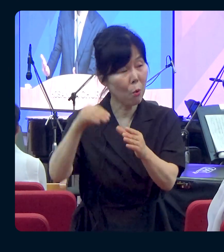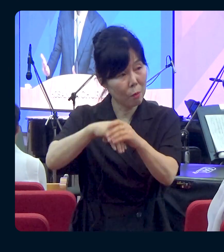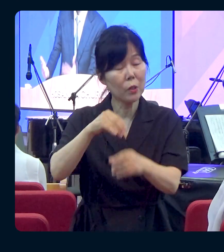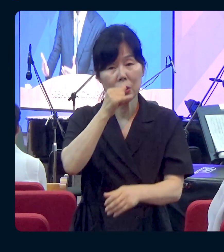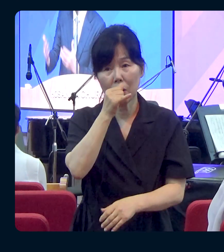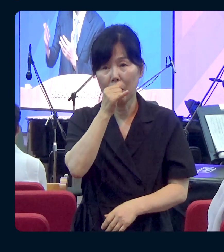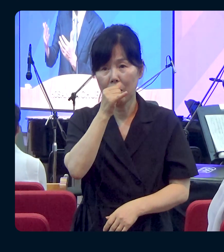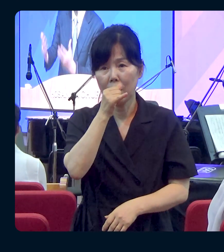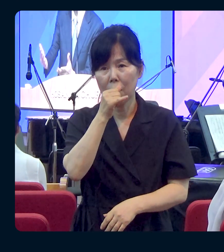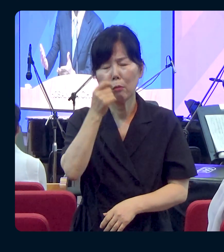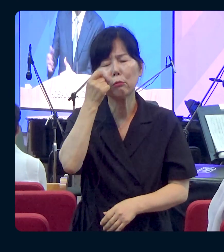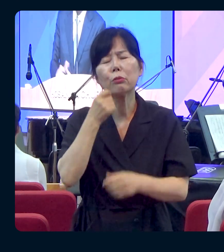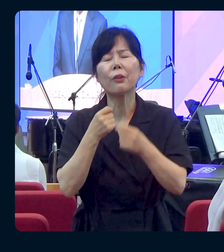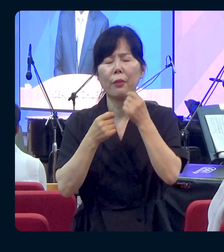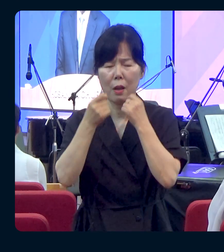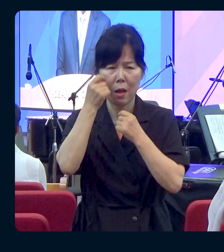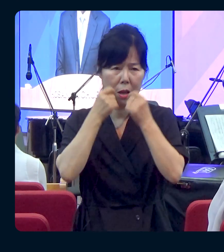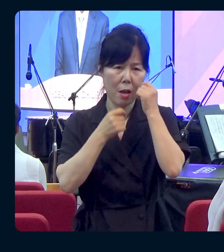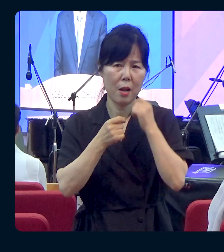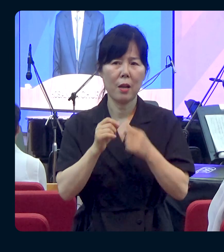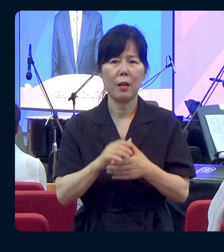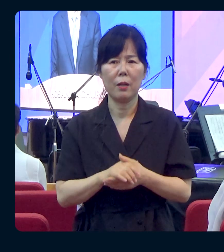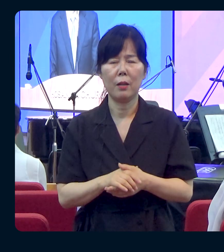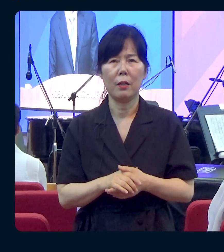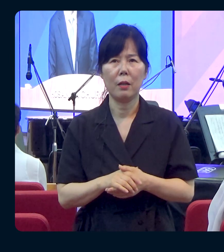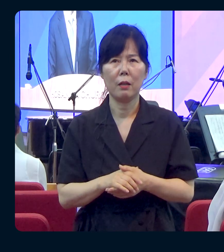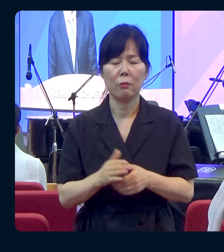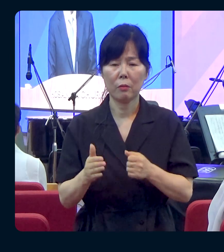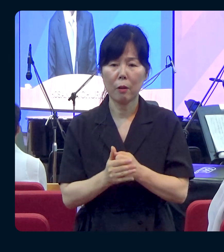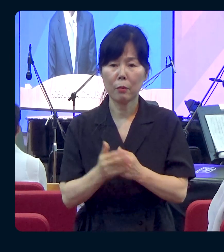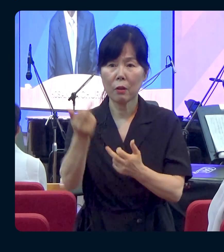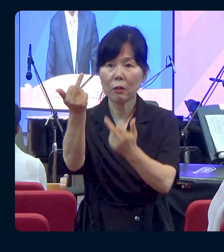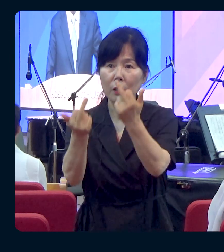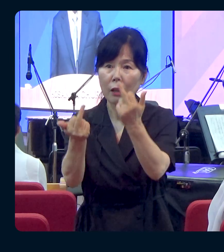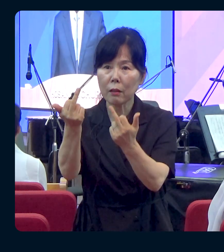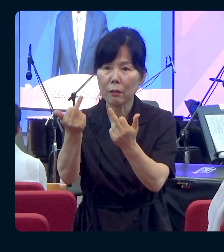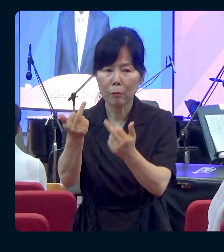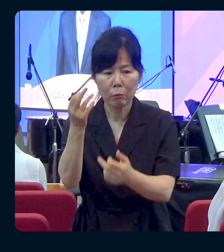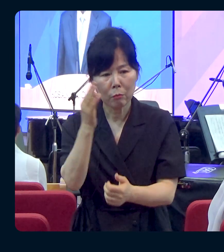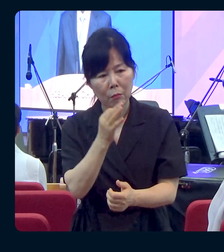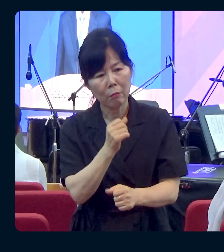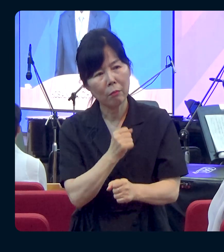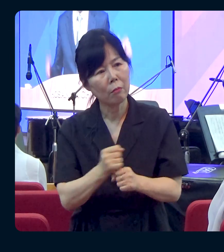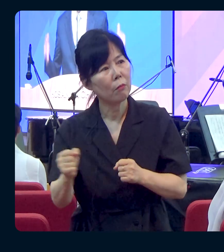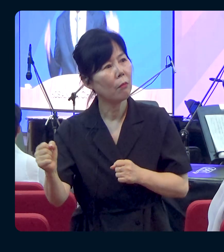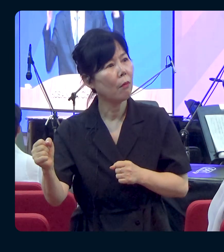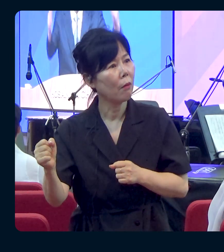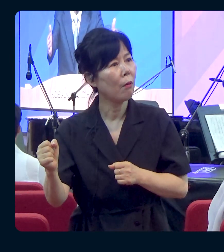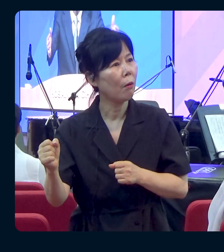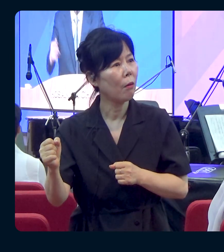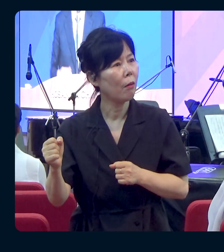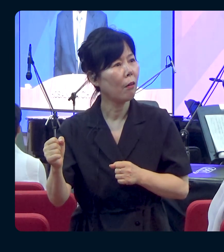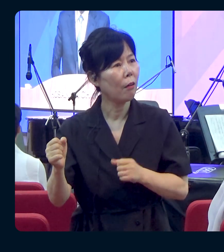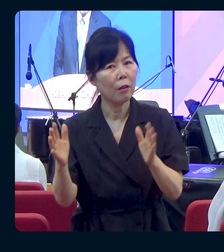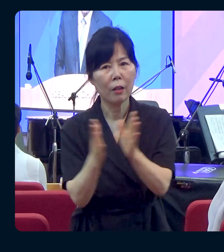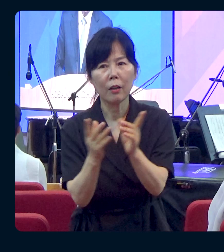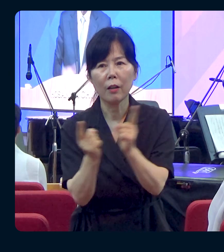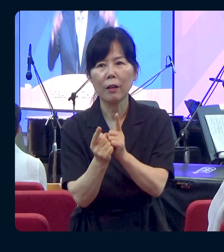못한 그런 것일 수도 있는 그런 식의 반응이죠. 요셉이 울었다. 그러다 보니까 형제들이